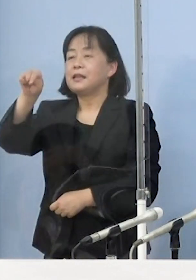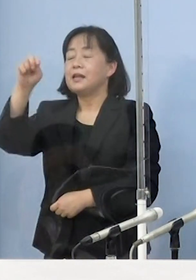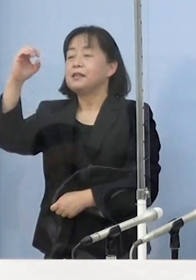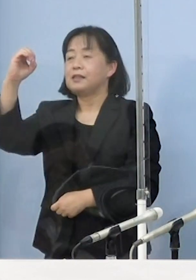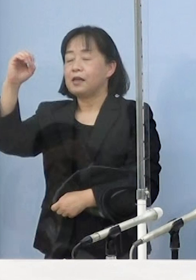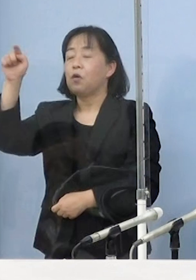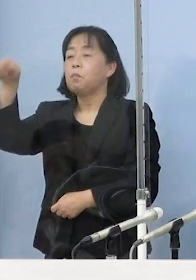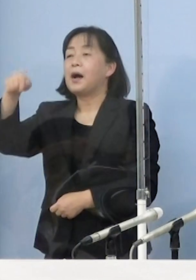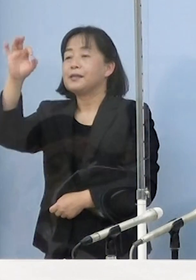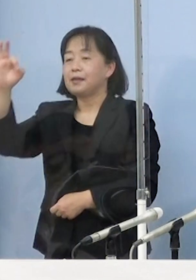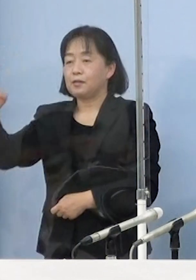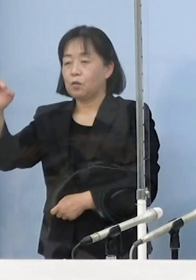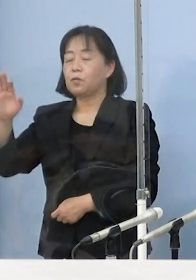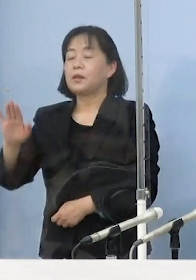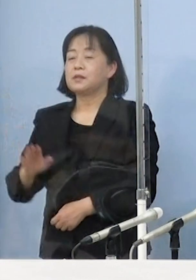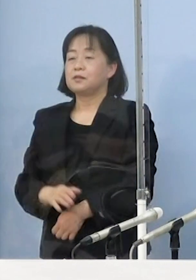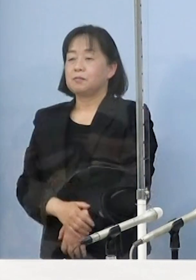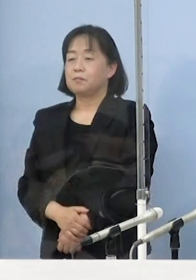2.0% となります。